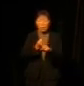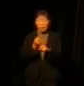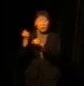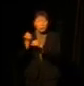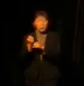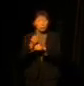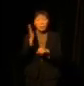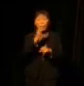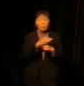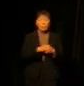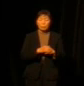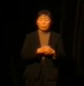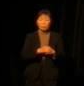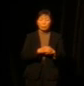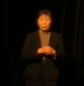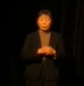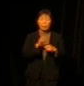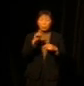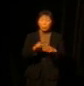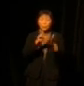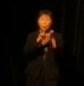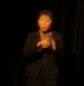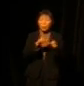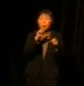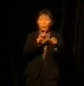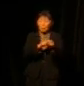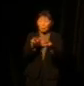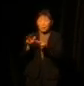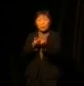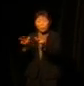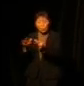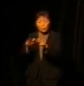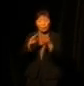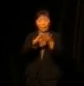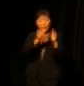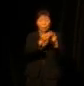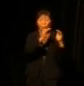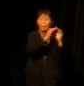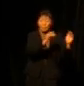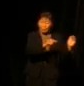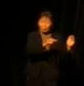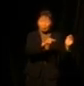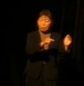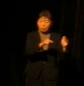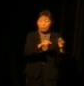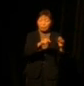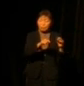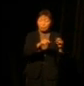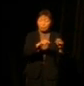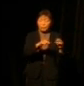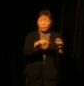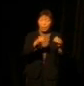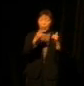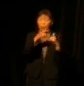ういったためにやはり行政と学校と町内会が一緒になってね、避難所開設運営の訓練が必要とか感じ